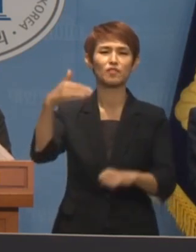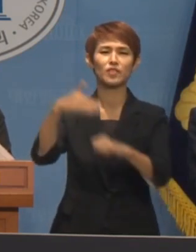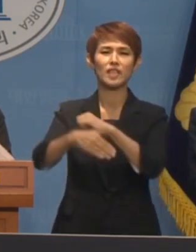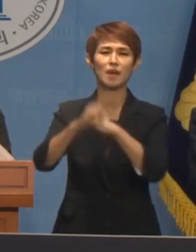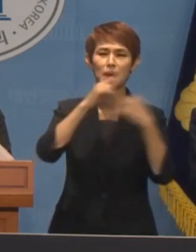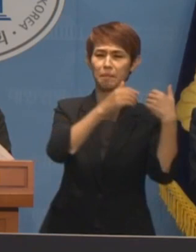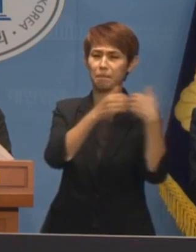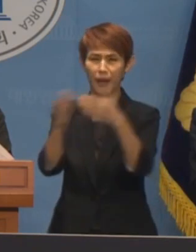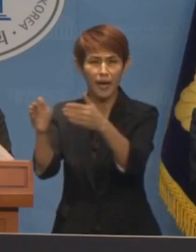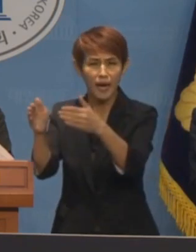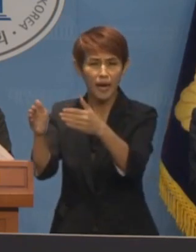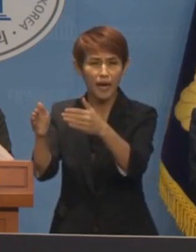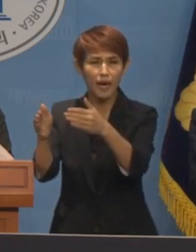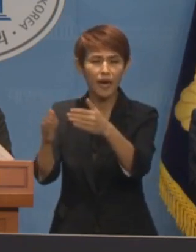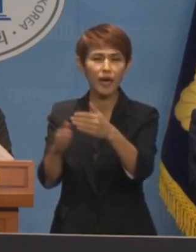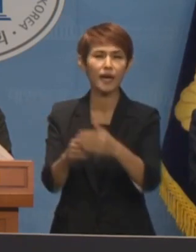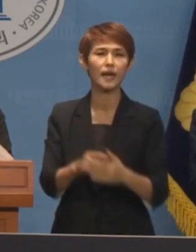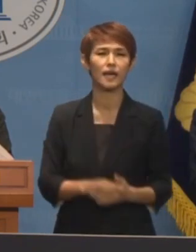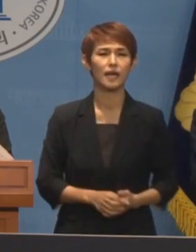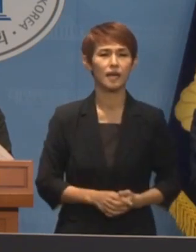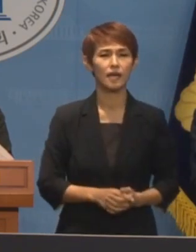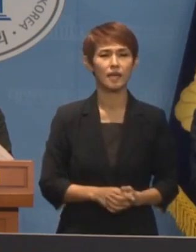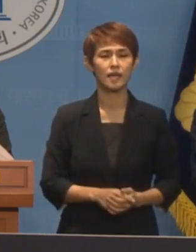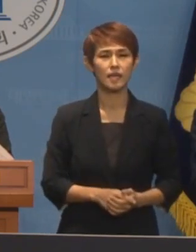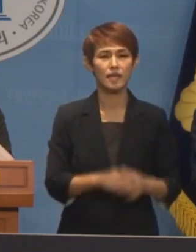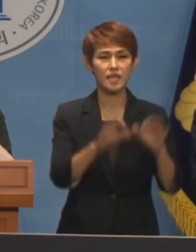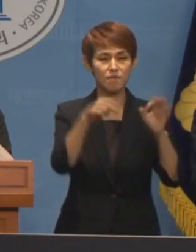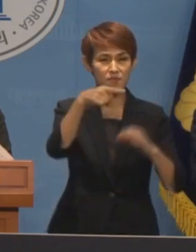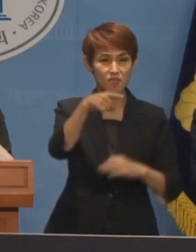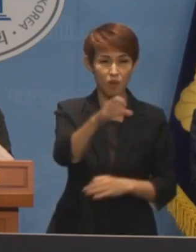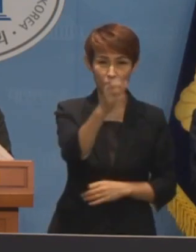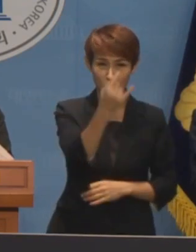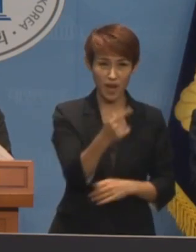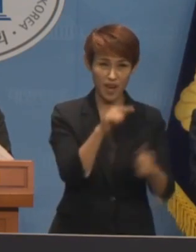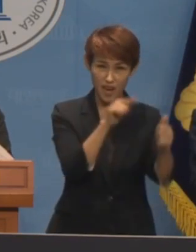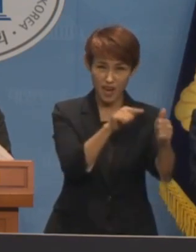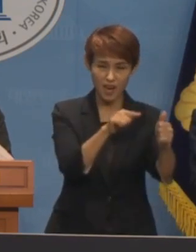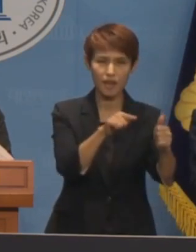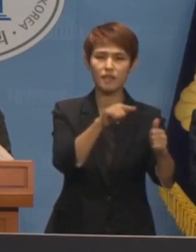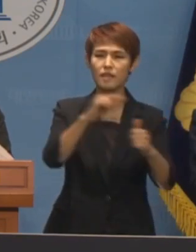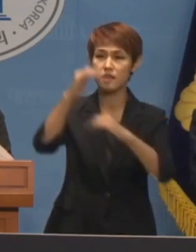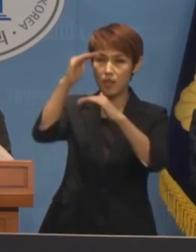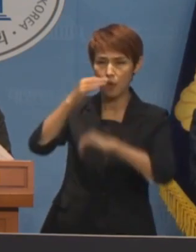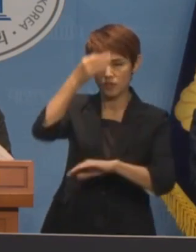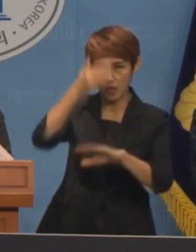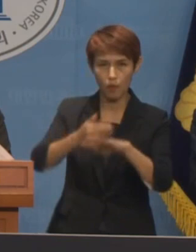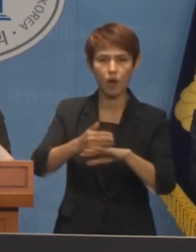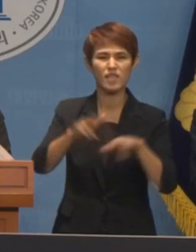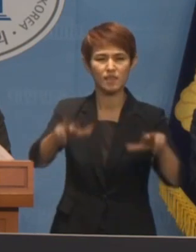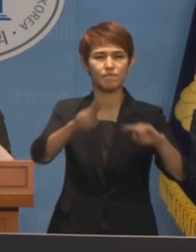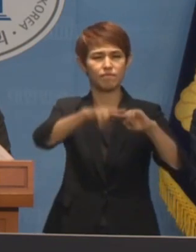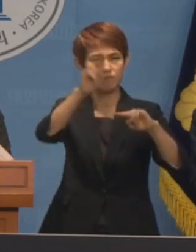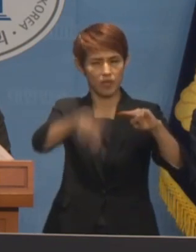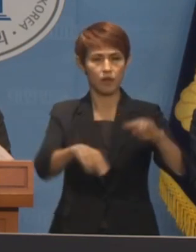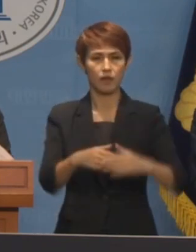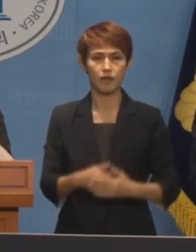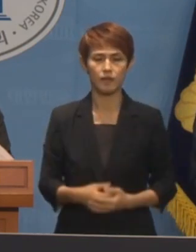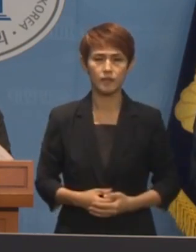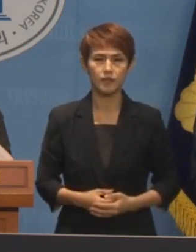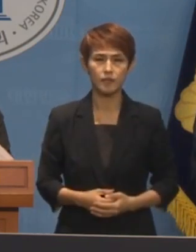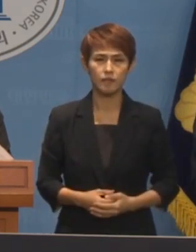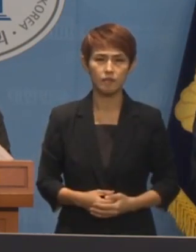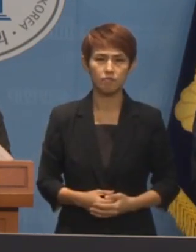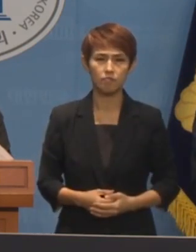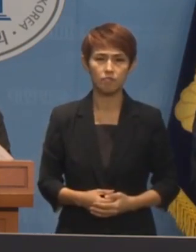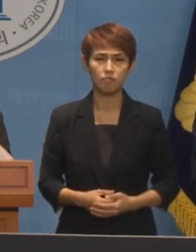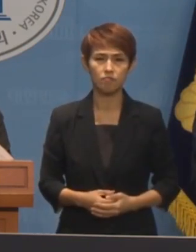망언을 쏟아낸 더불어민주당 고양갑 김성애 의원은 이를 사과하고 즉시 사퇴하라. 하나,